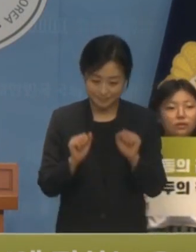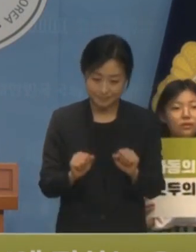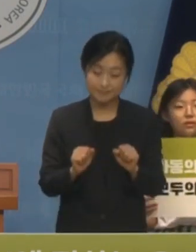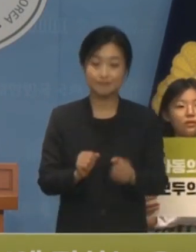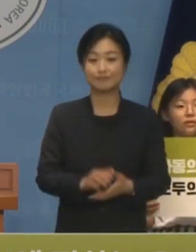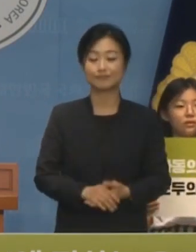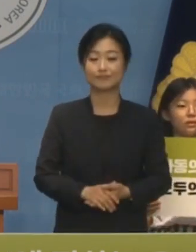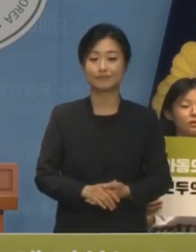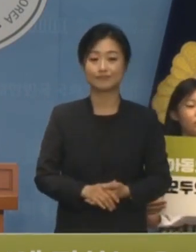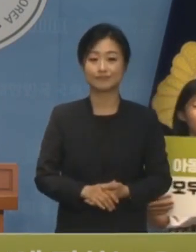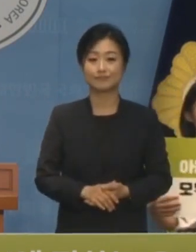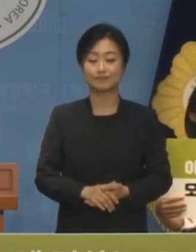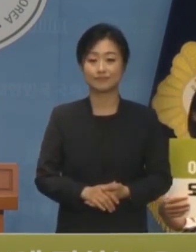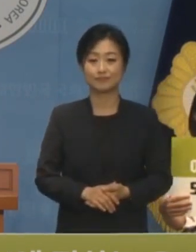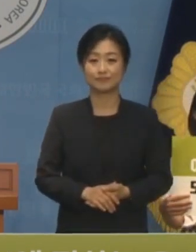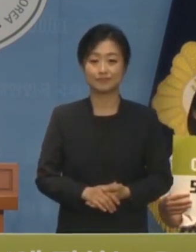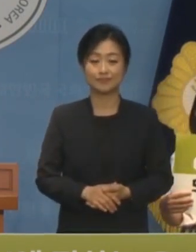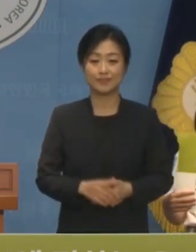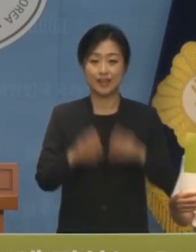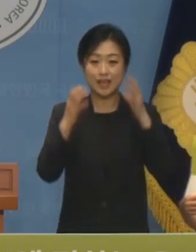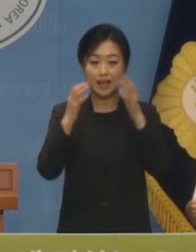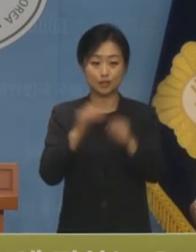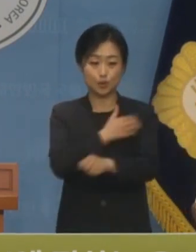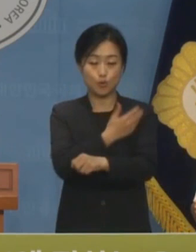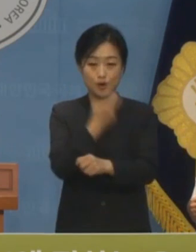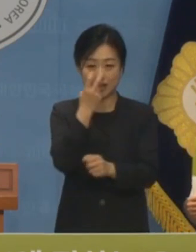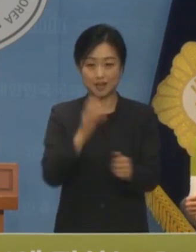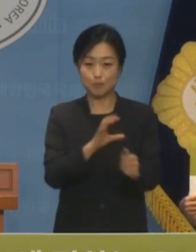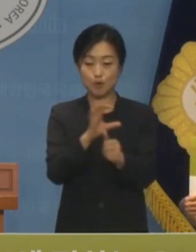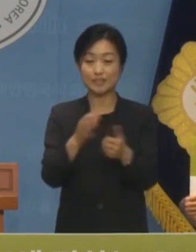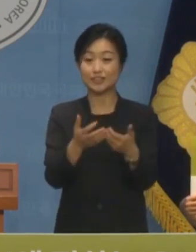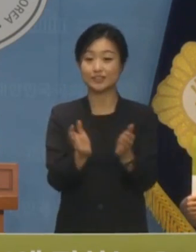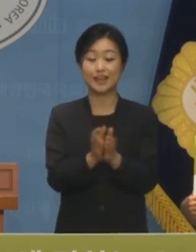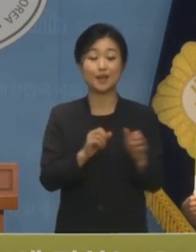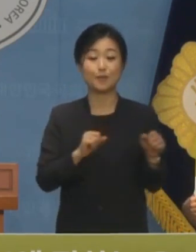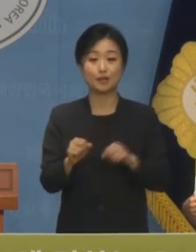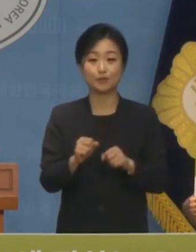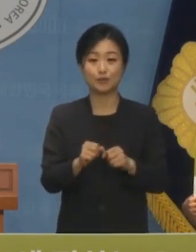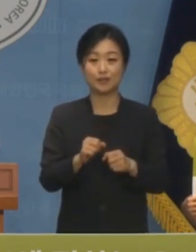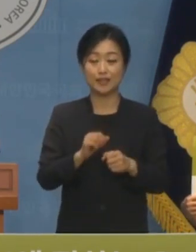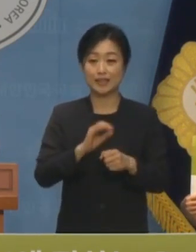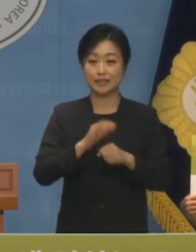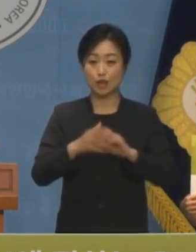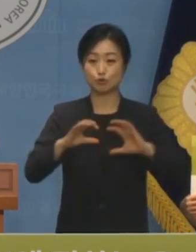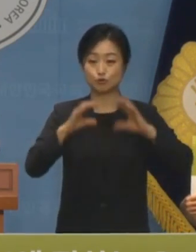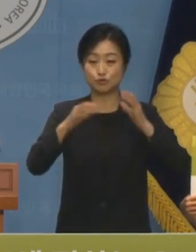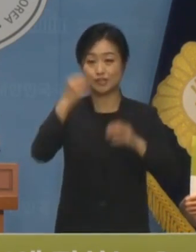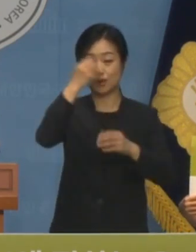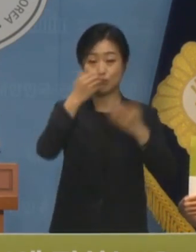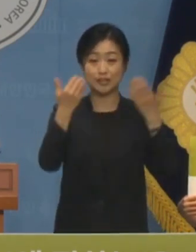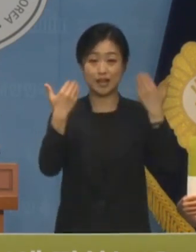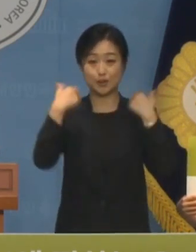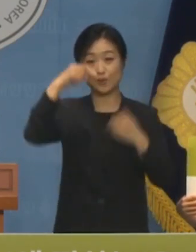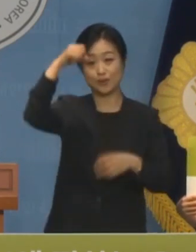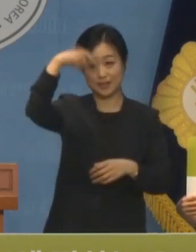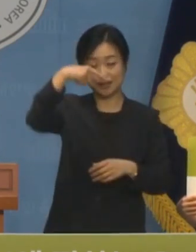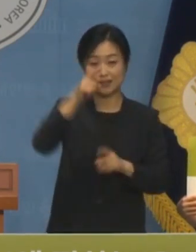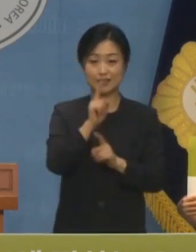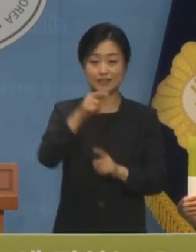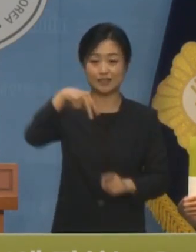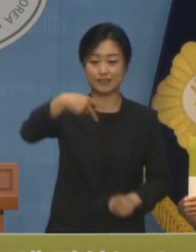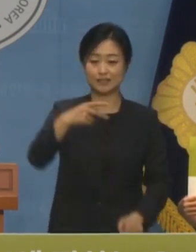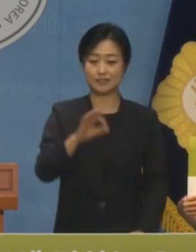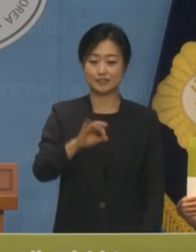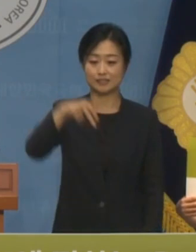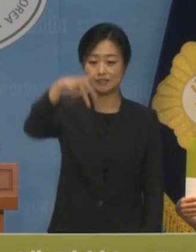안녕하십니까. 저는 굿네이버스 아동권리 모니터링단으로 활동하고 있는 대구국제고등학교 1학년 이승준이라고